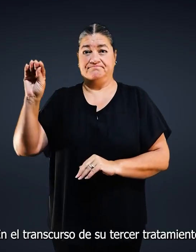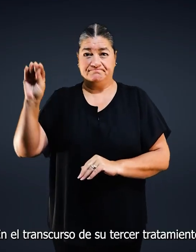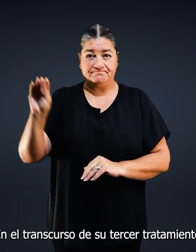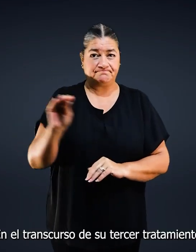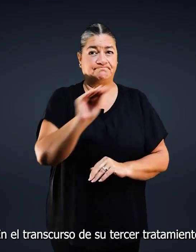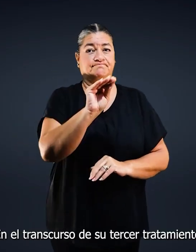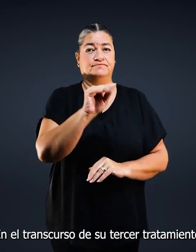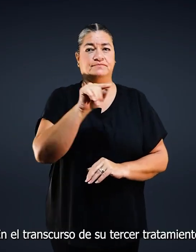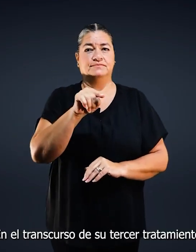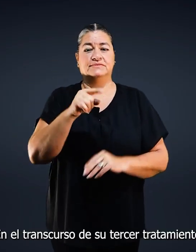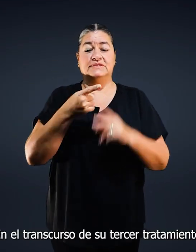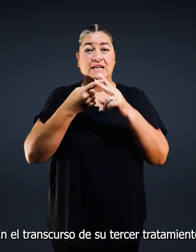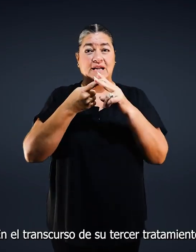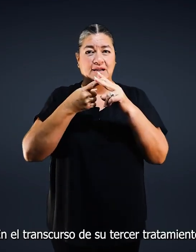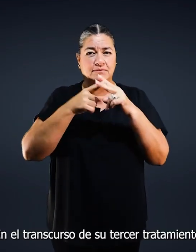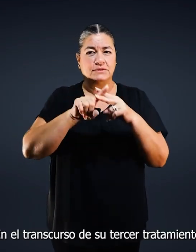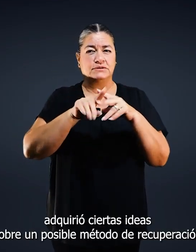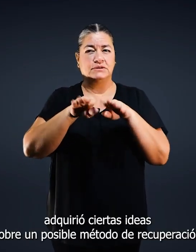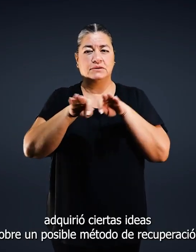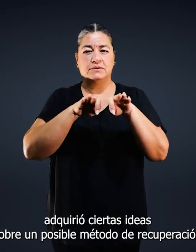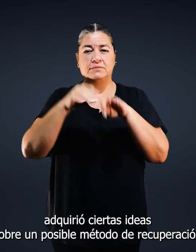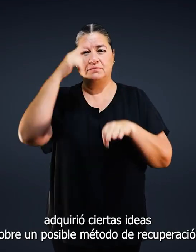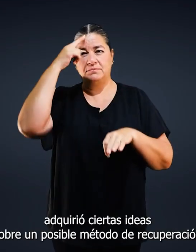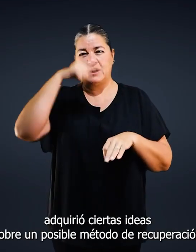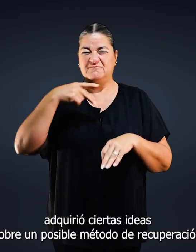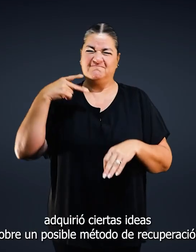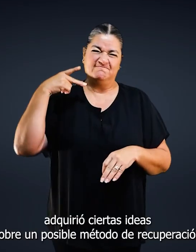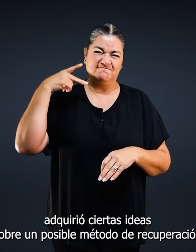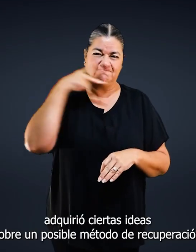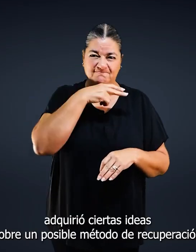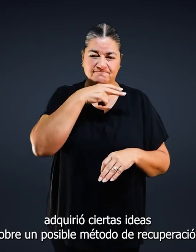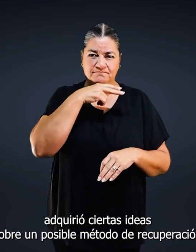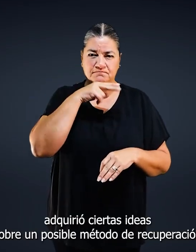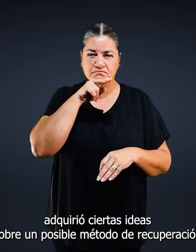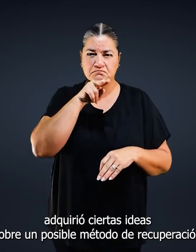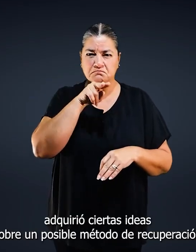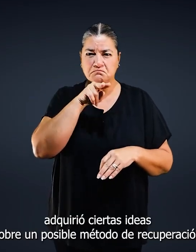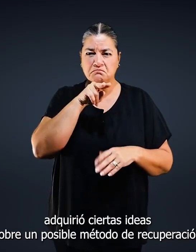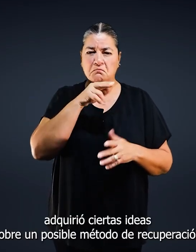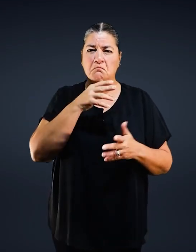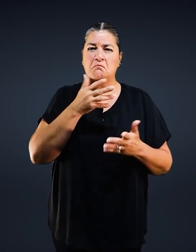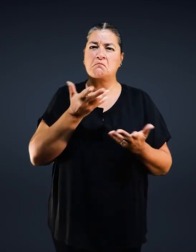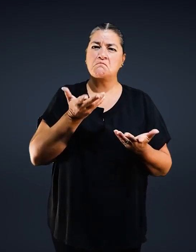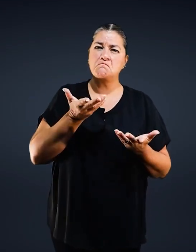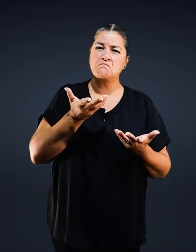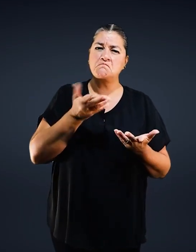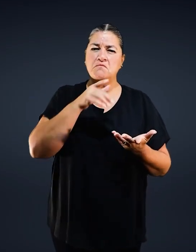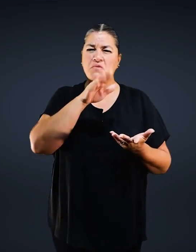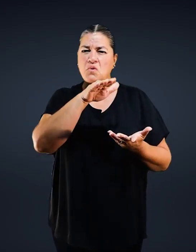En el transcurso de su tercer tratamiento, adquirió ciertas ideas sobre un posible método de recuperación.